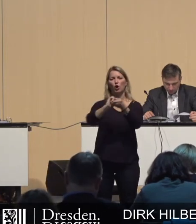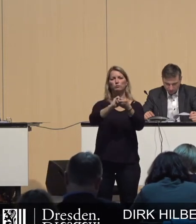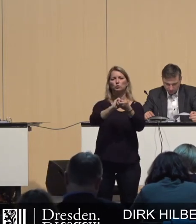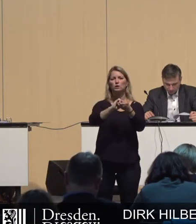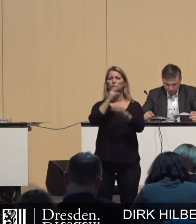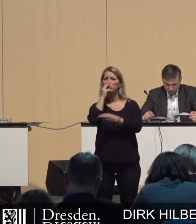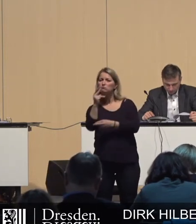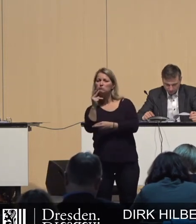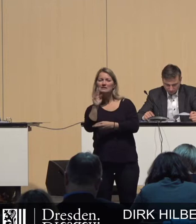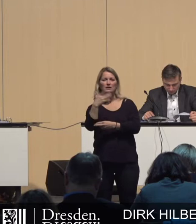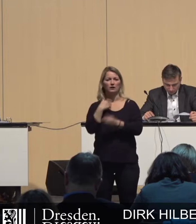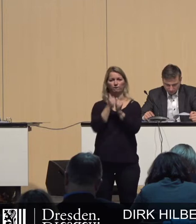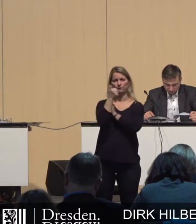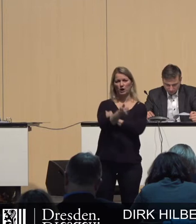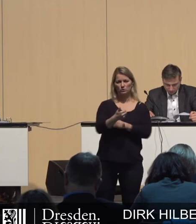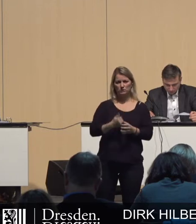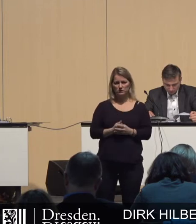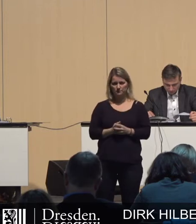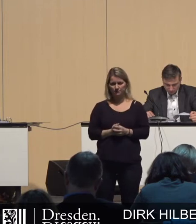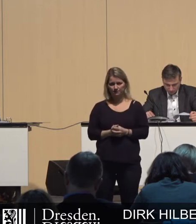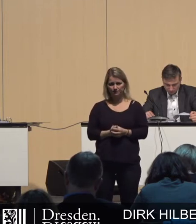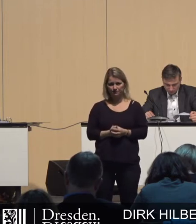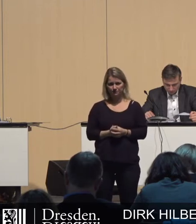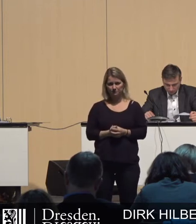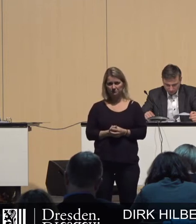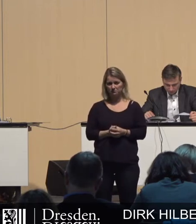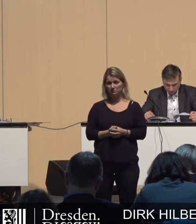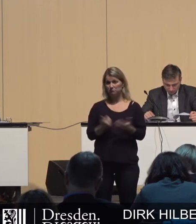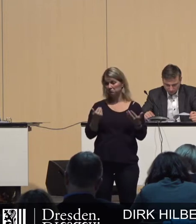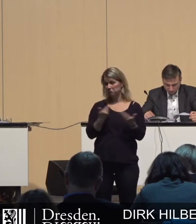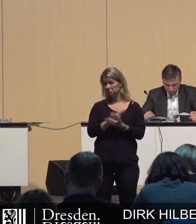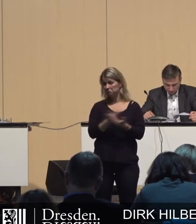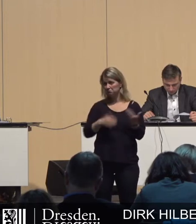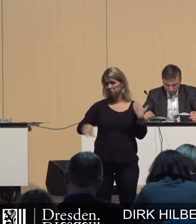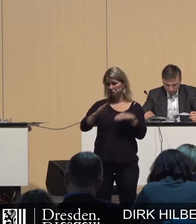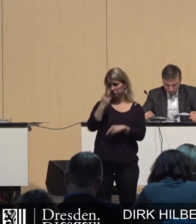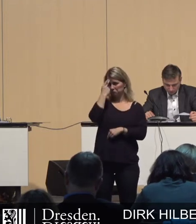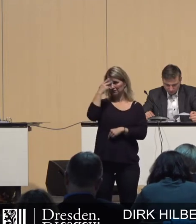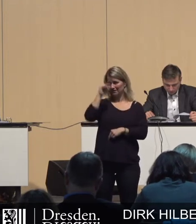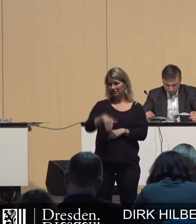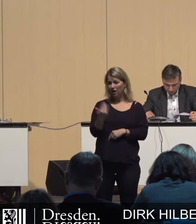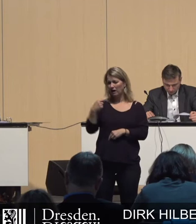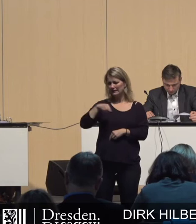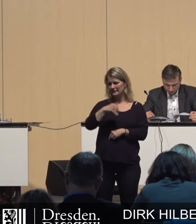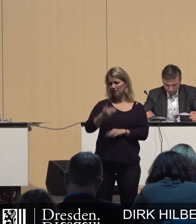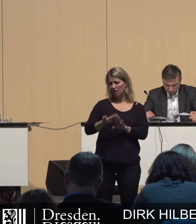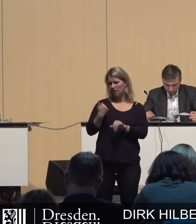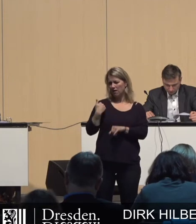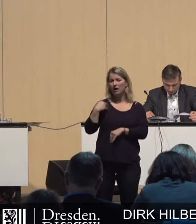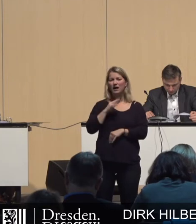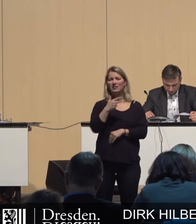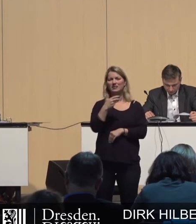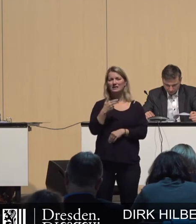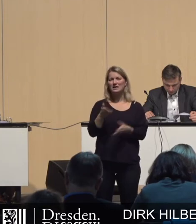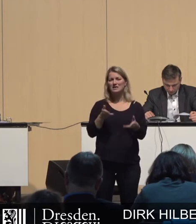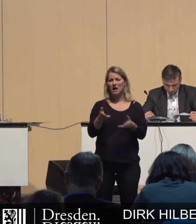vorauseilen. Verehrte Stadträte, vielleicht erinnern Sie sich an den 30. Januar diesen Jahres. An diesem